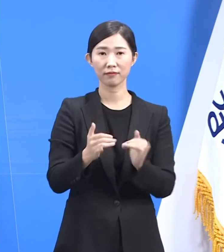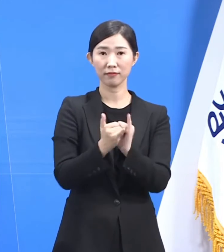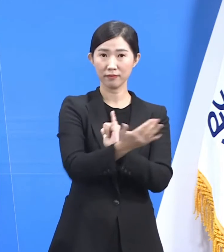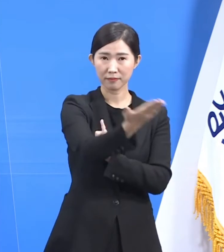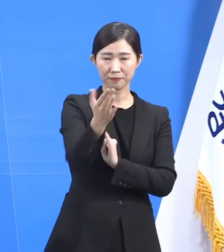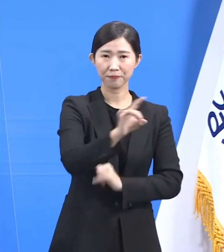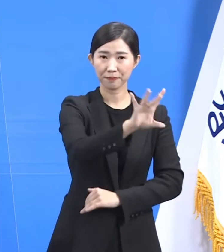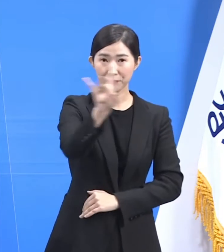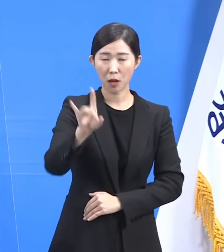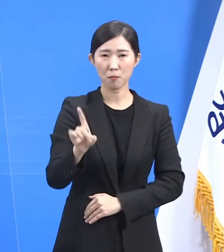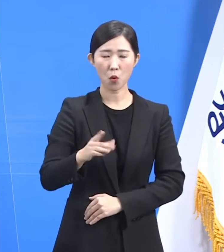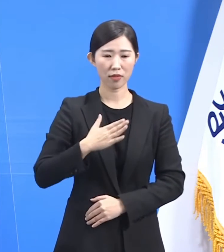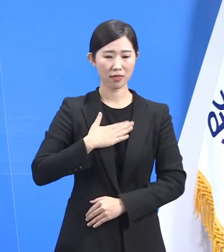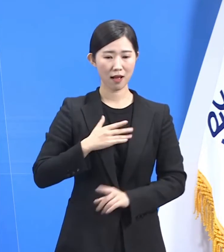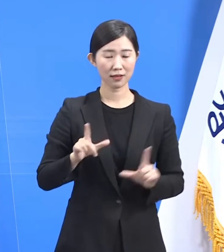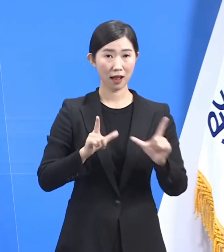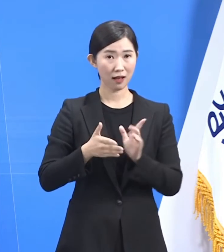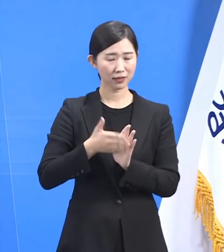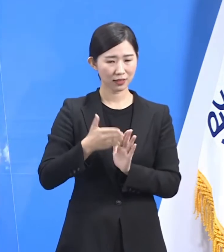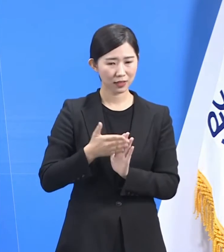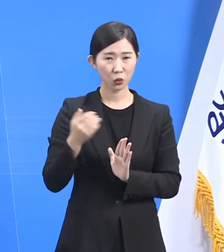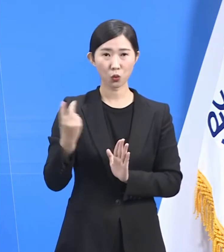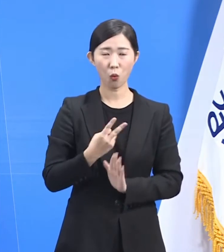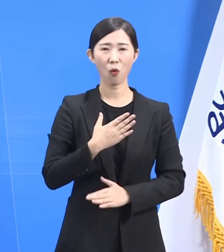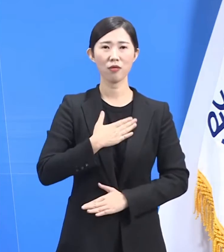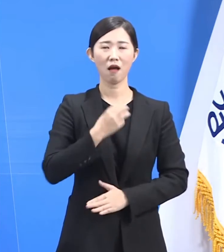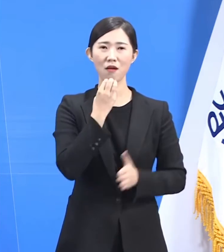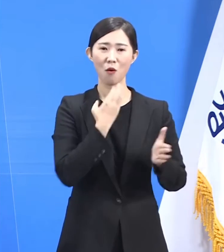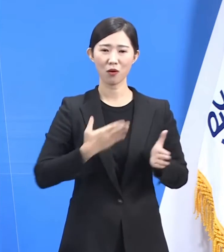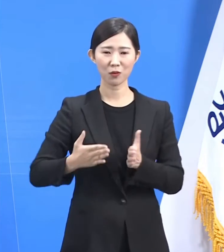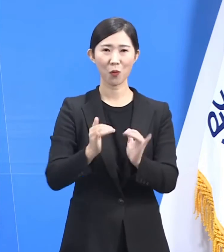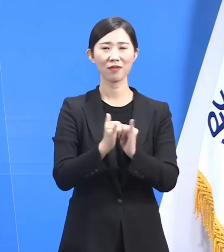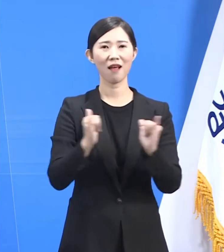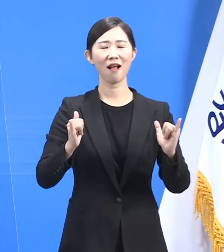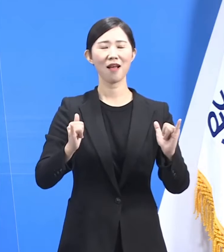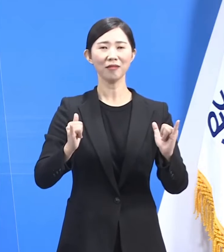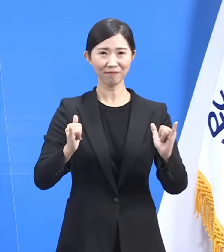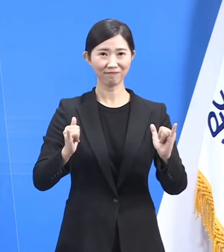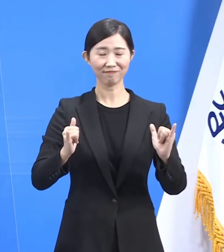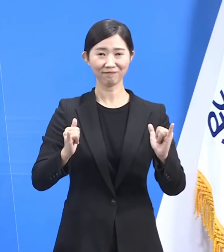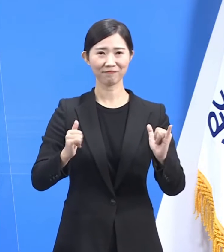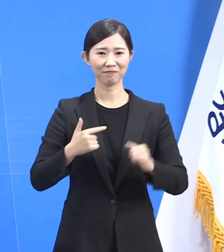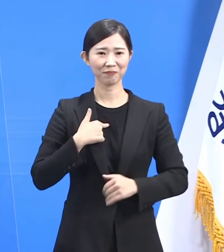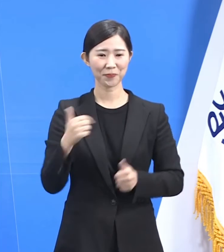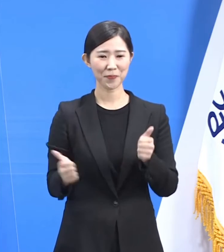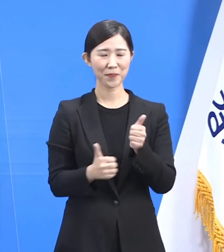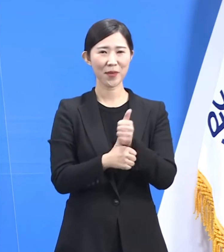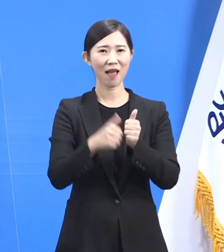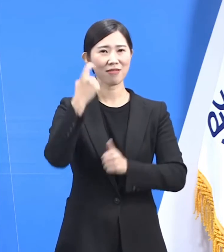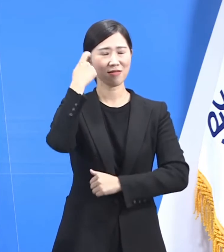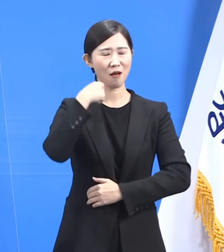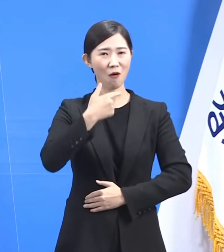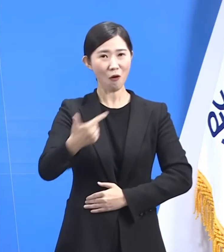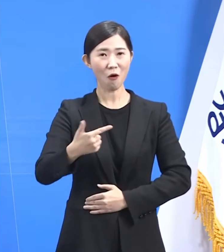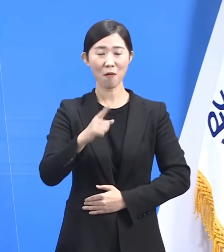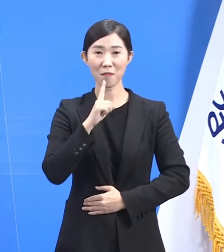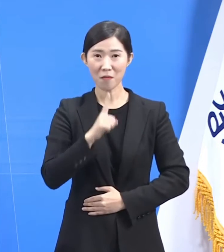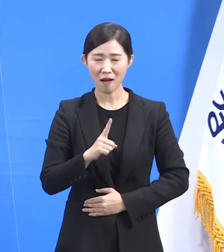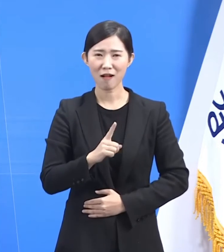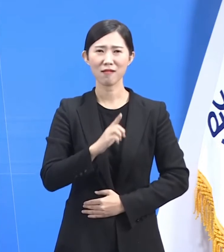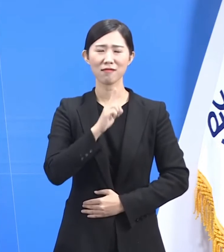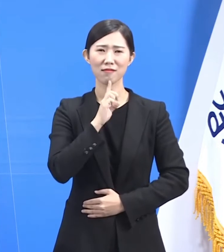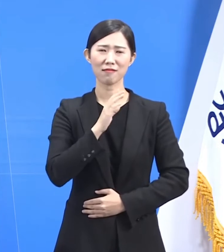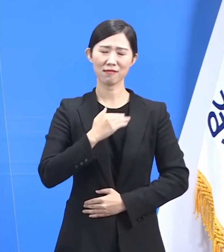각자 사는 시군을 넘어서서 경기도민이다 라는 소속감을 갖게 된 것이 저로서는